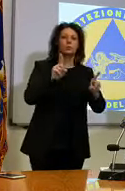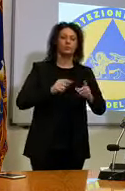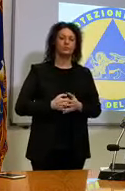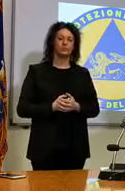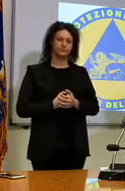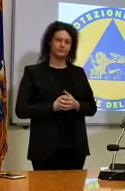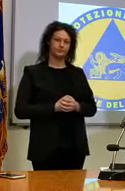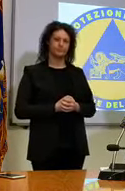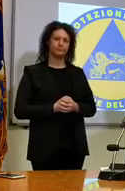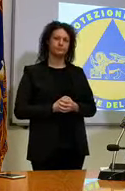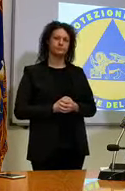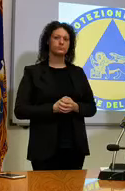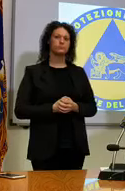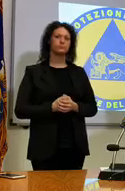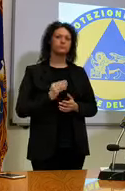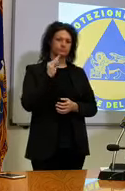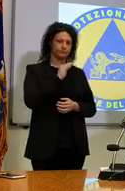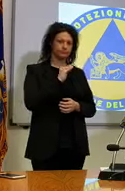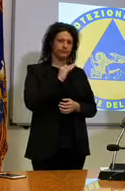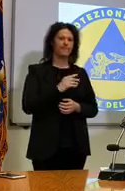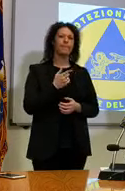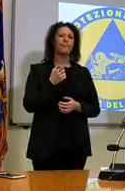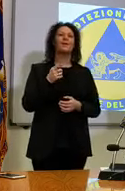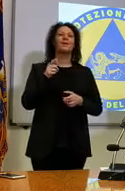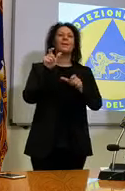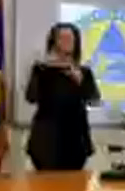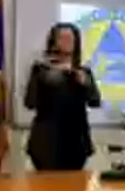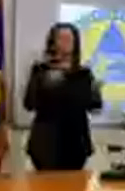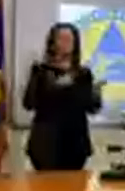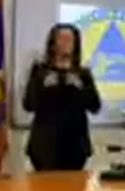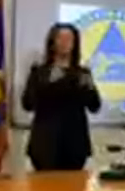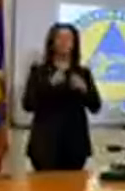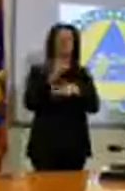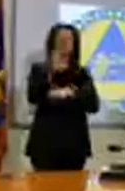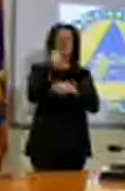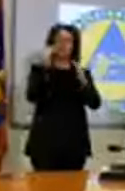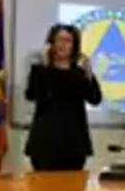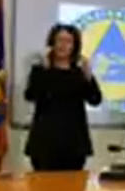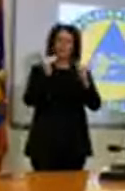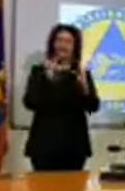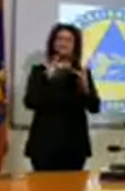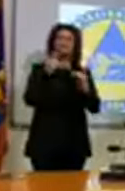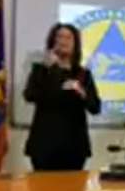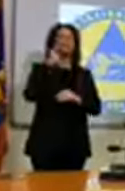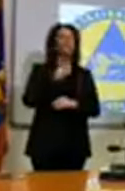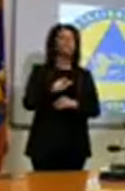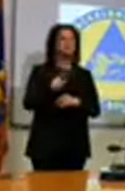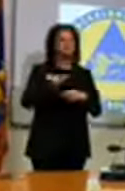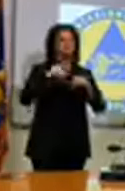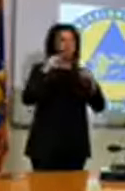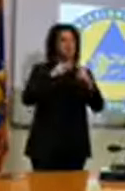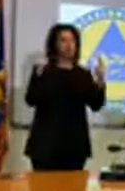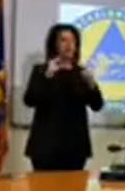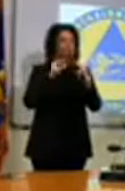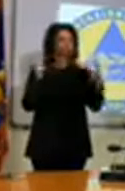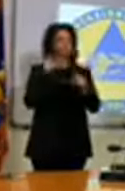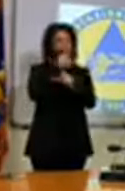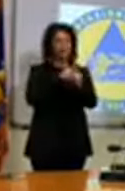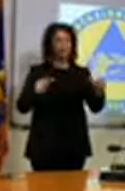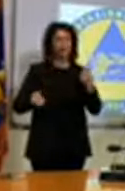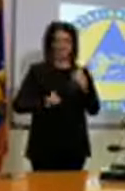il calo dei ricoveri, che si stanno scoprendo più positivi asintomatici? Seconda domanda, cosa